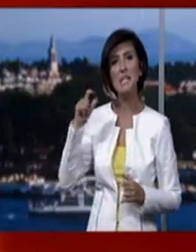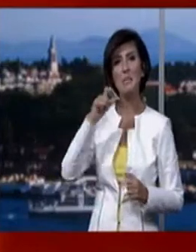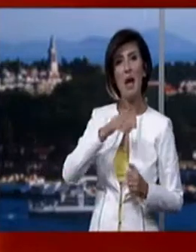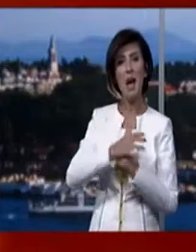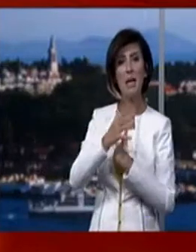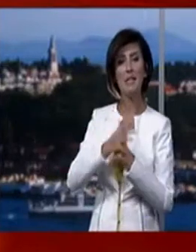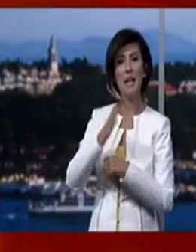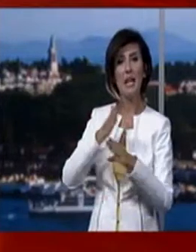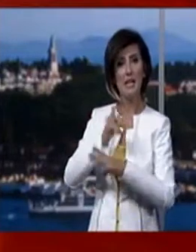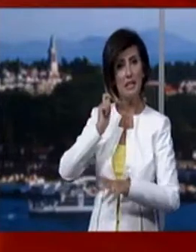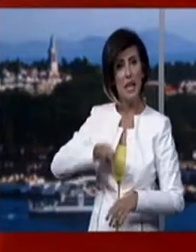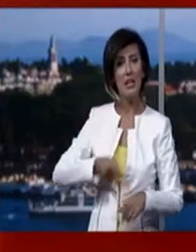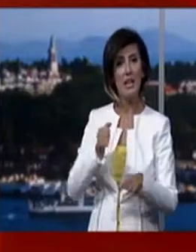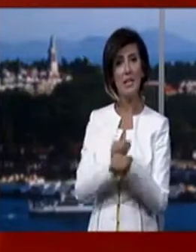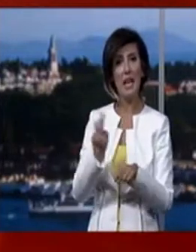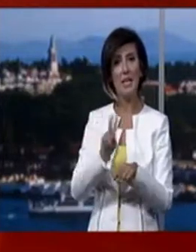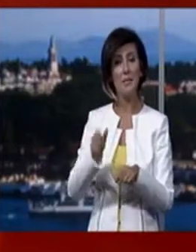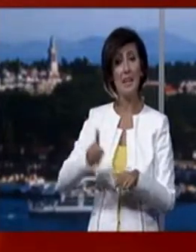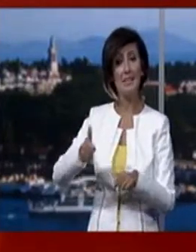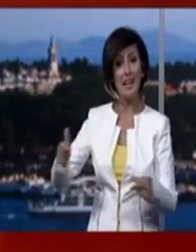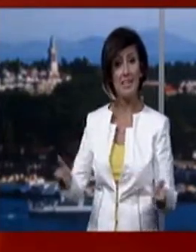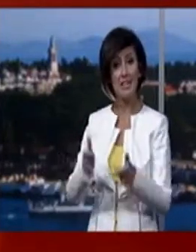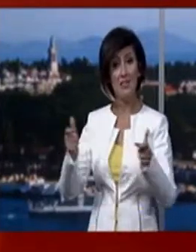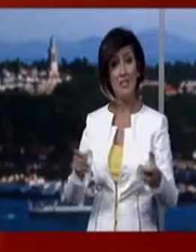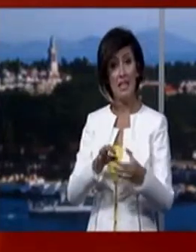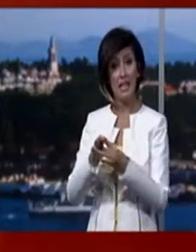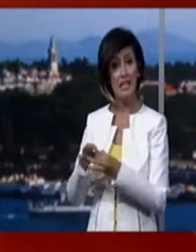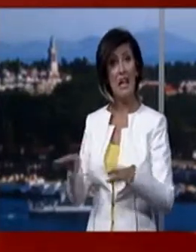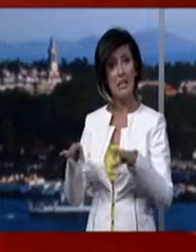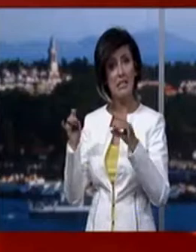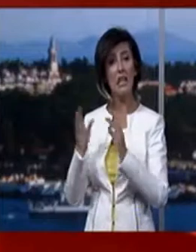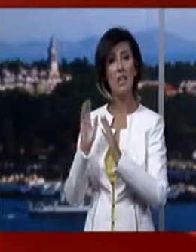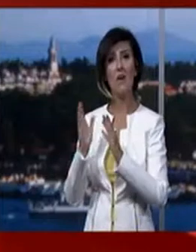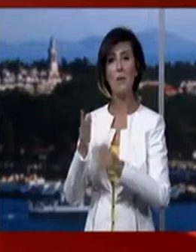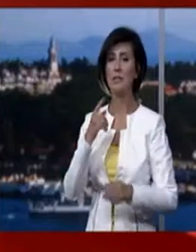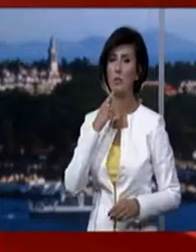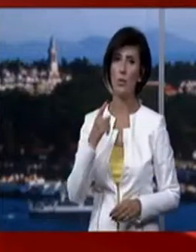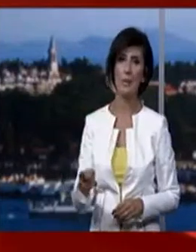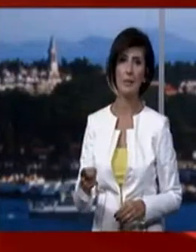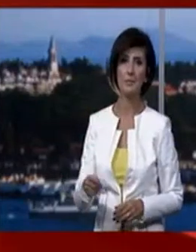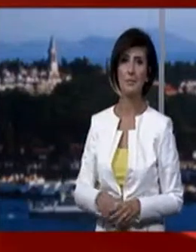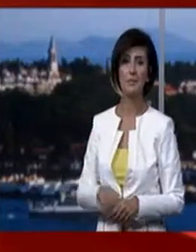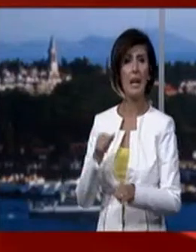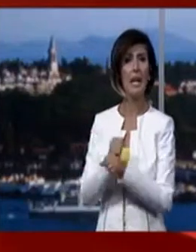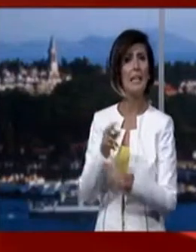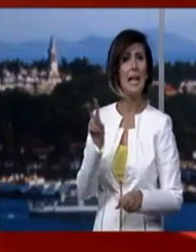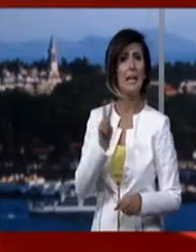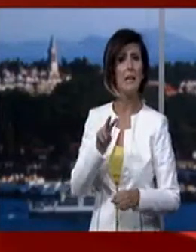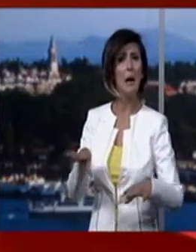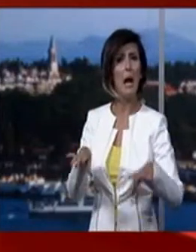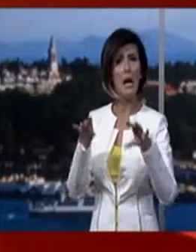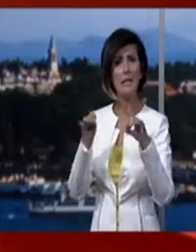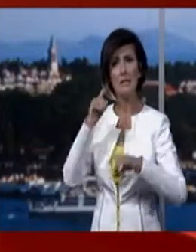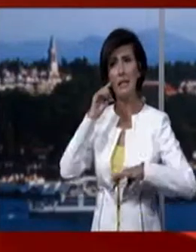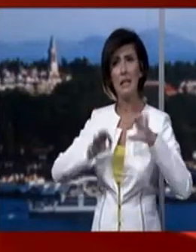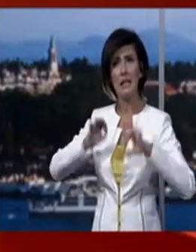ayında Antalya'da gerçekleştirilecek G20 Liderler Zirvesi ile ilgili hazırlıklarında devam ettiğini söyledi. G20 hazırlıklarını